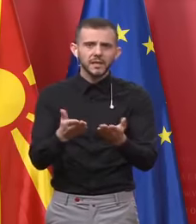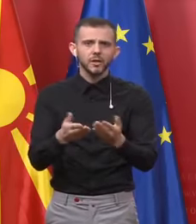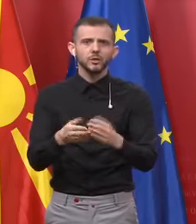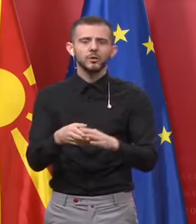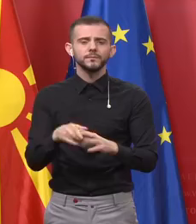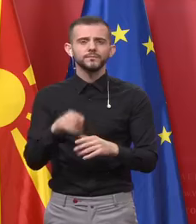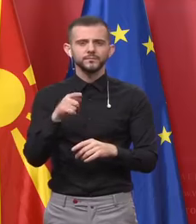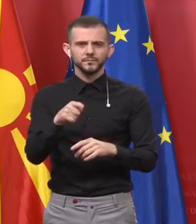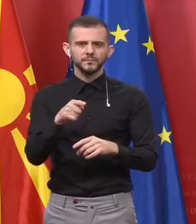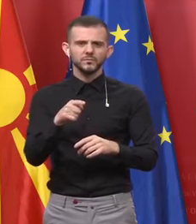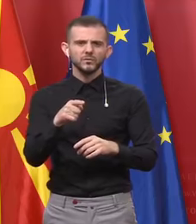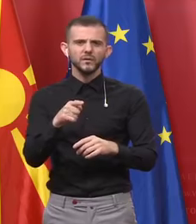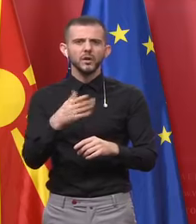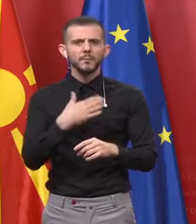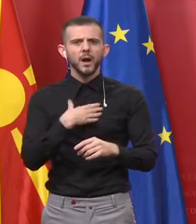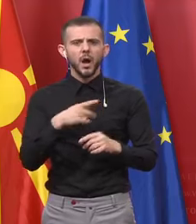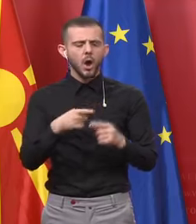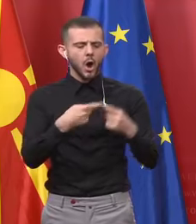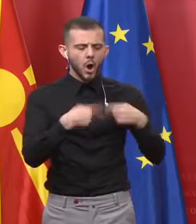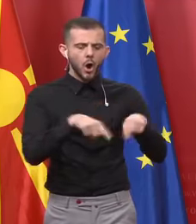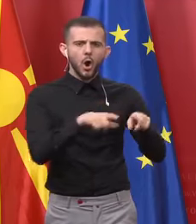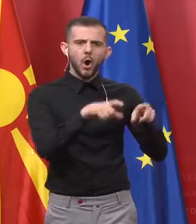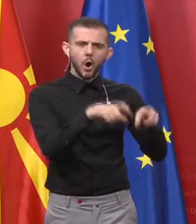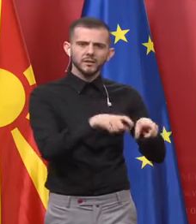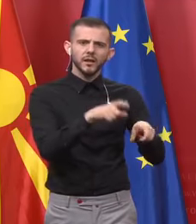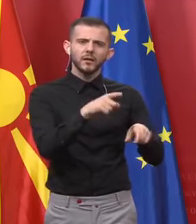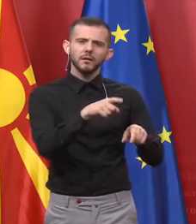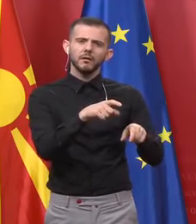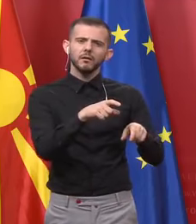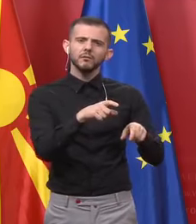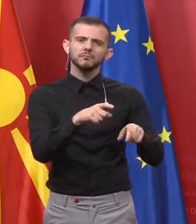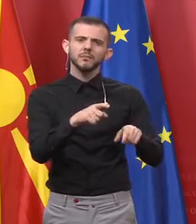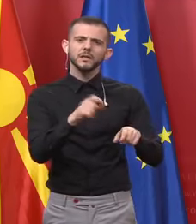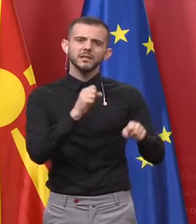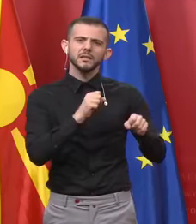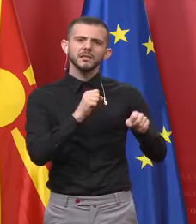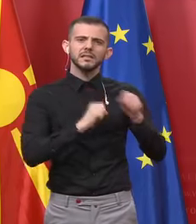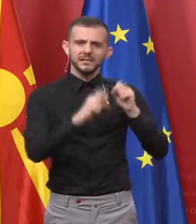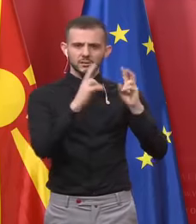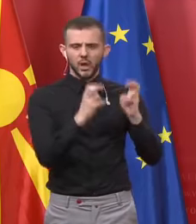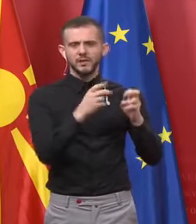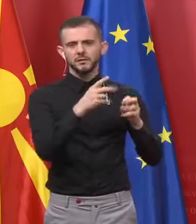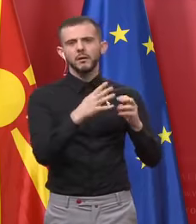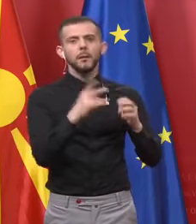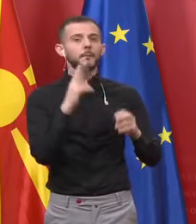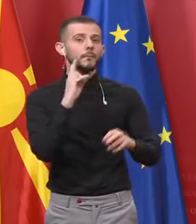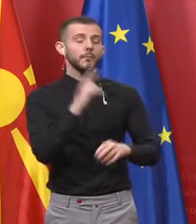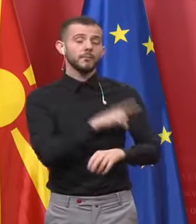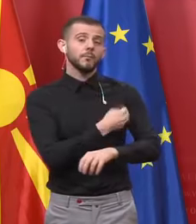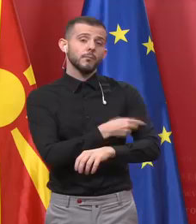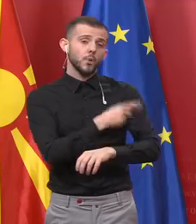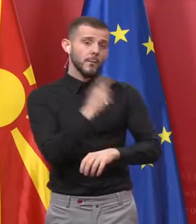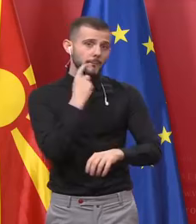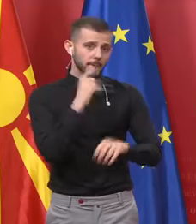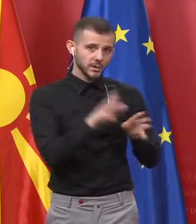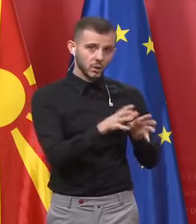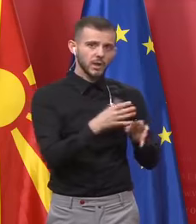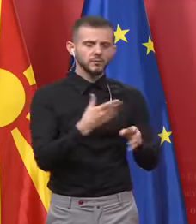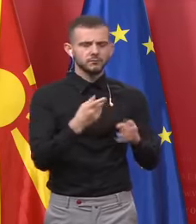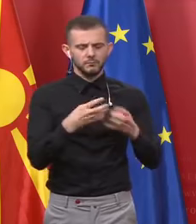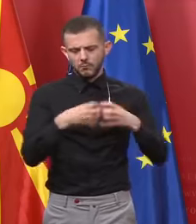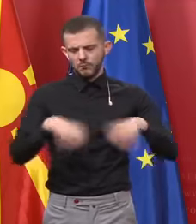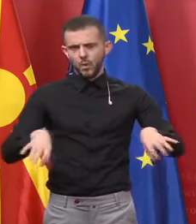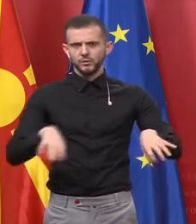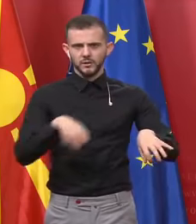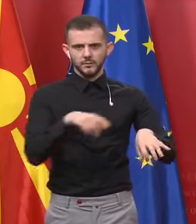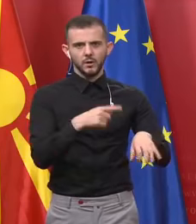во оделот за изолација, во инфективниот одел во болницата во Битола, имајќи предвид дека тој е физички одделен од